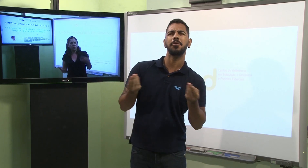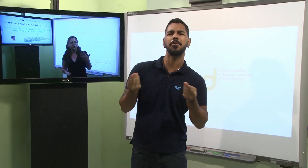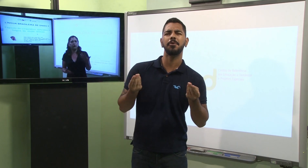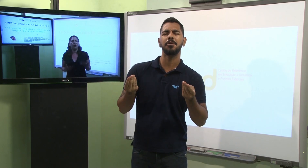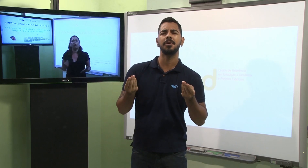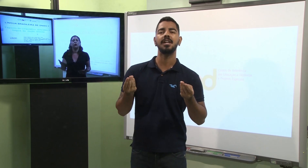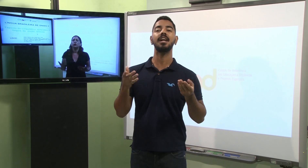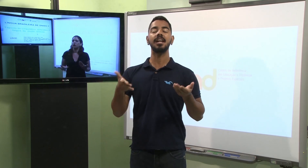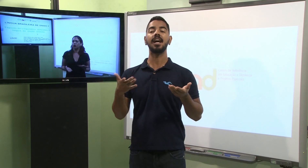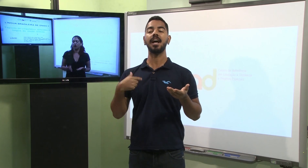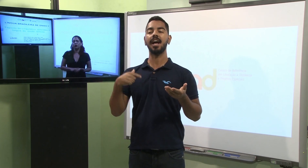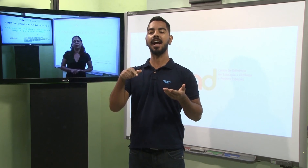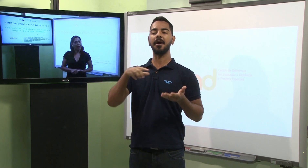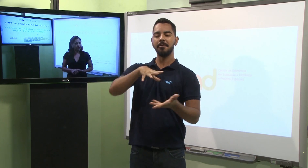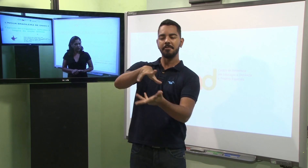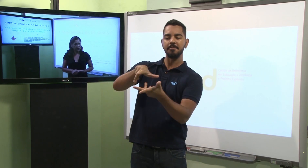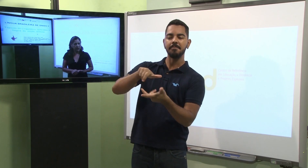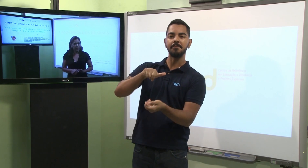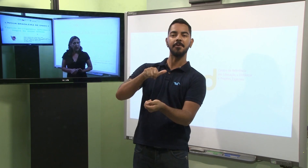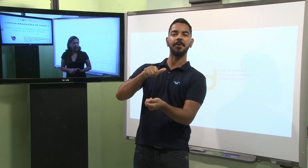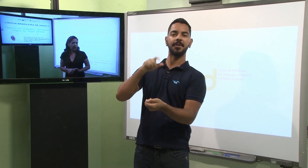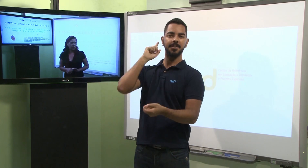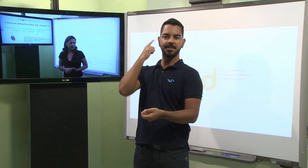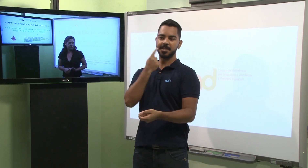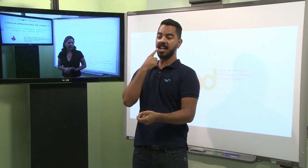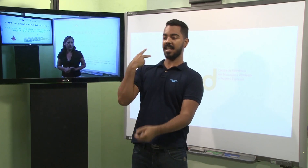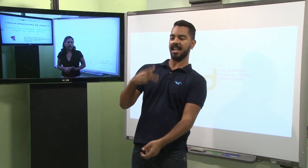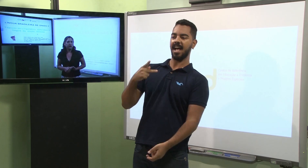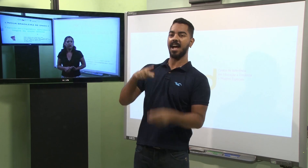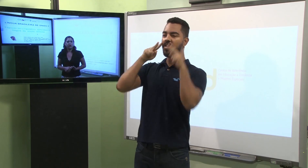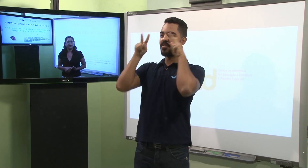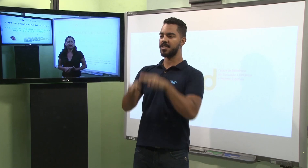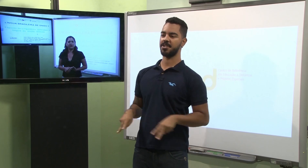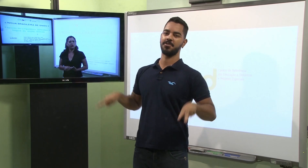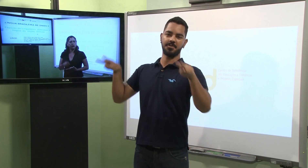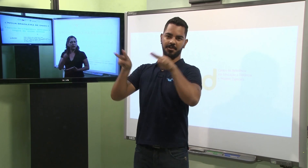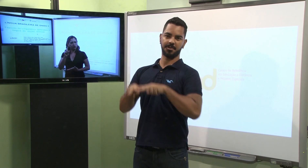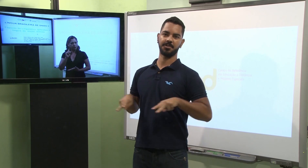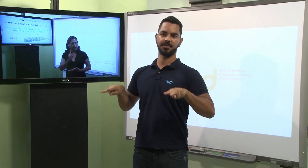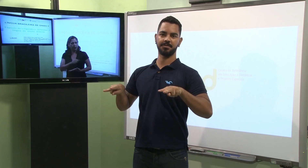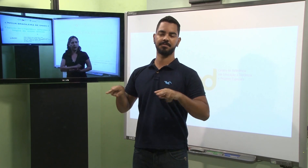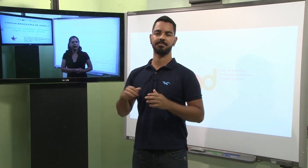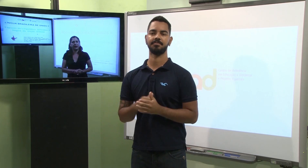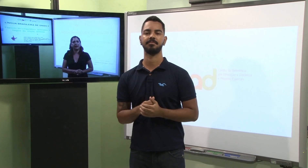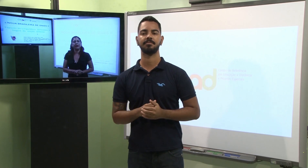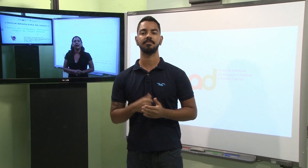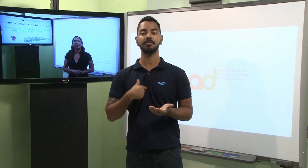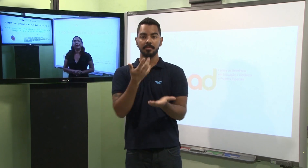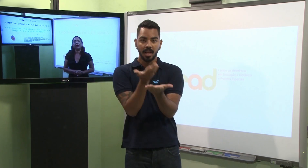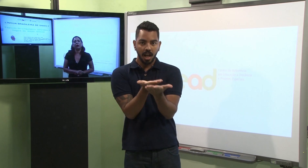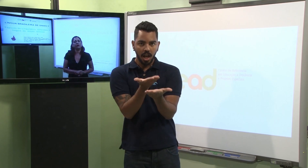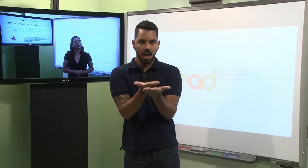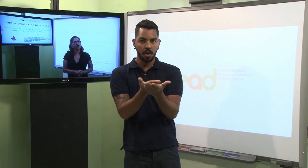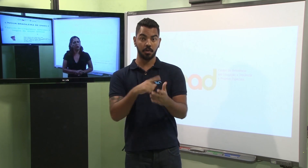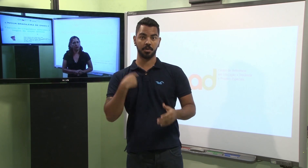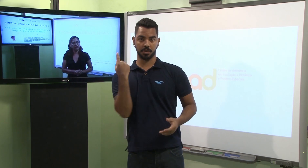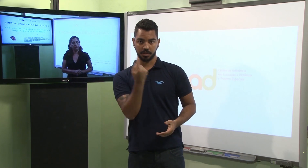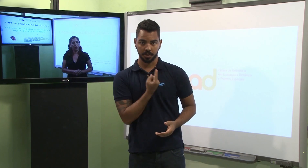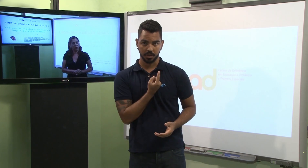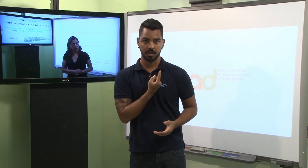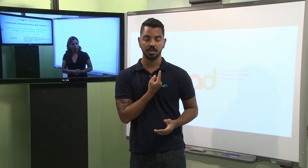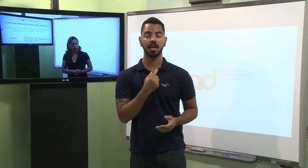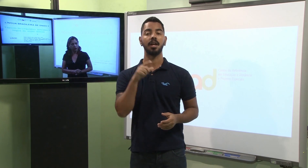sobre o seu mundo visual. Sugiro a vocês que em nossas aulas vocês estejam munidos de papel e caneta para quando